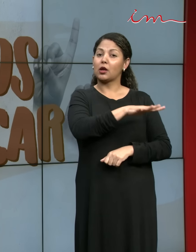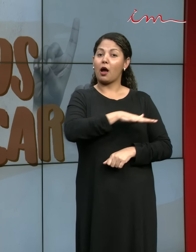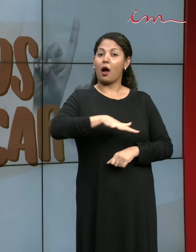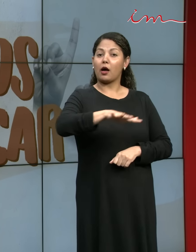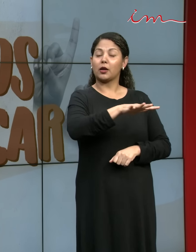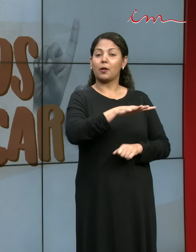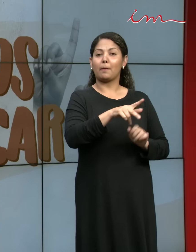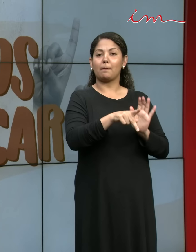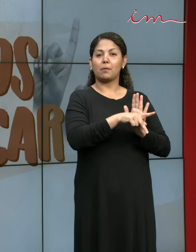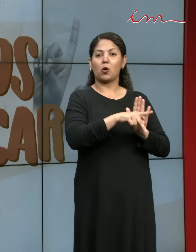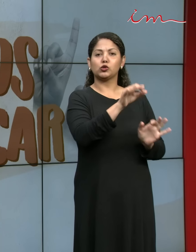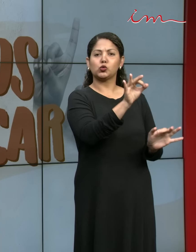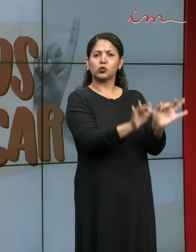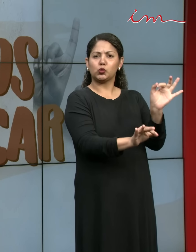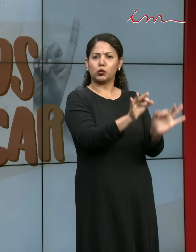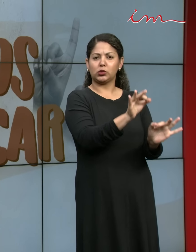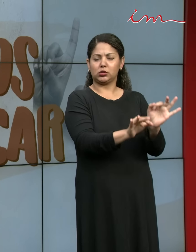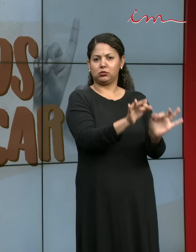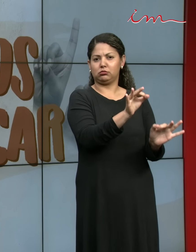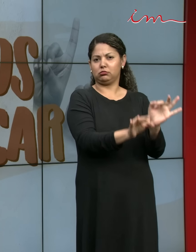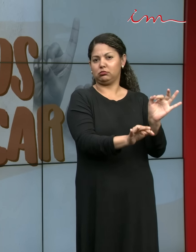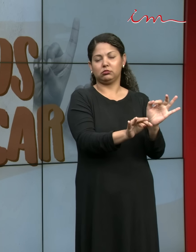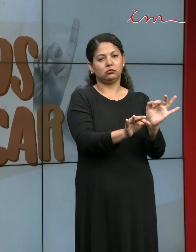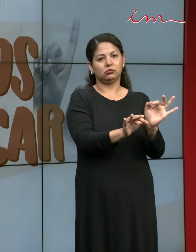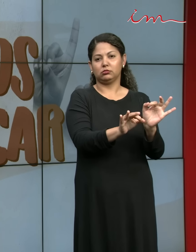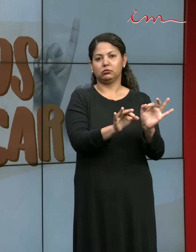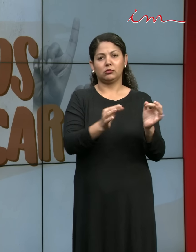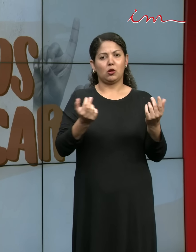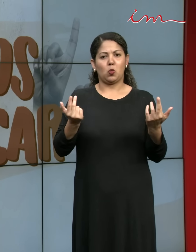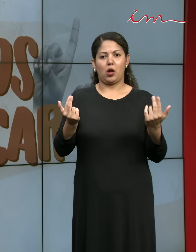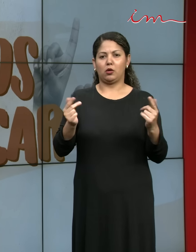É diferente da área jurídica.